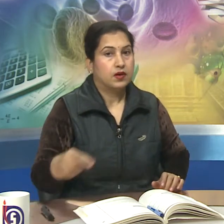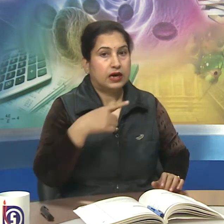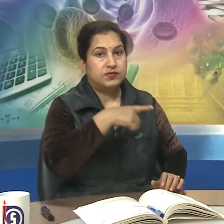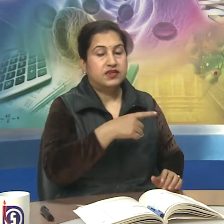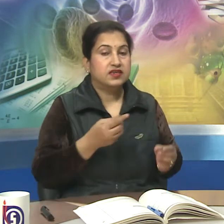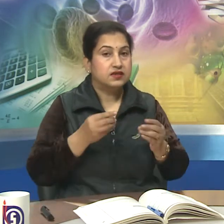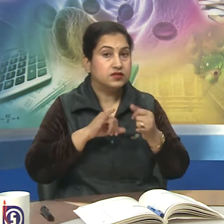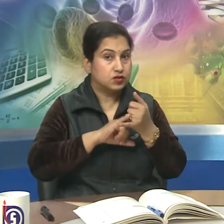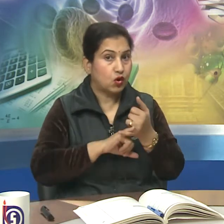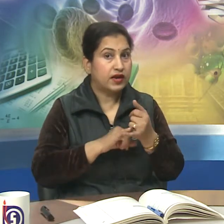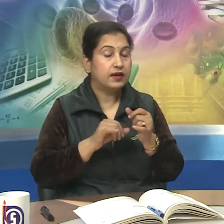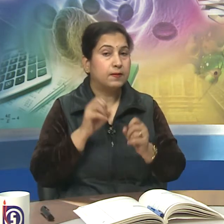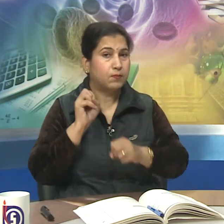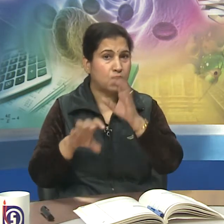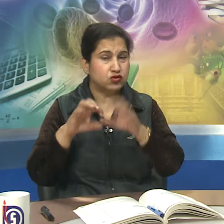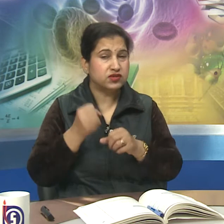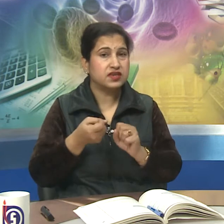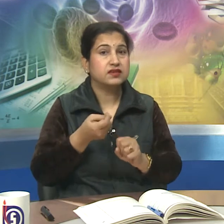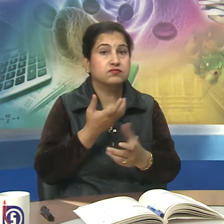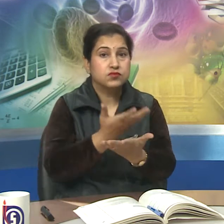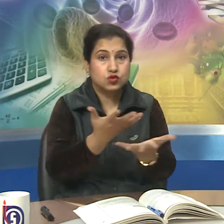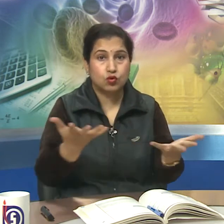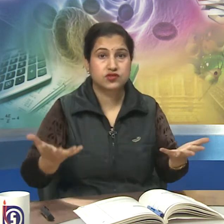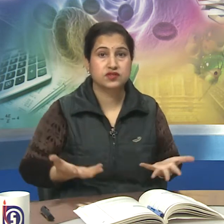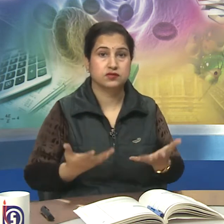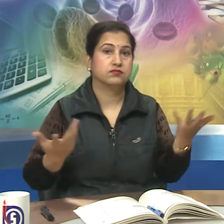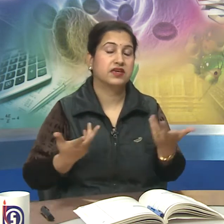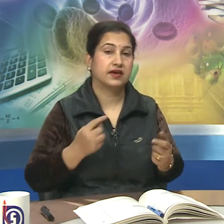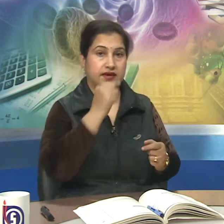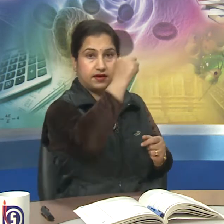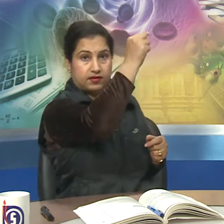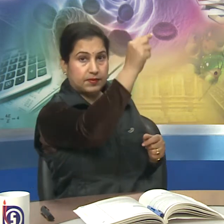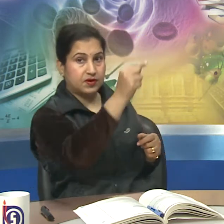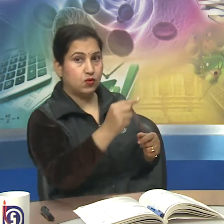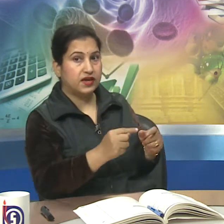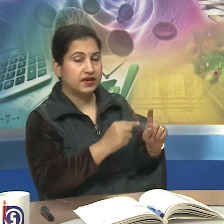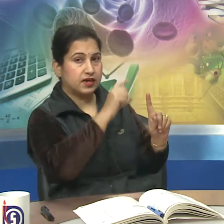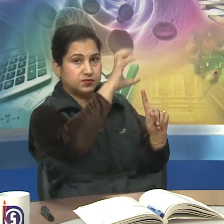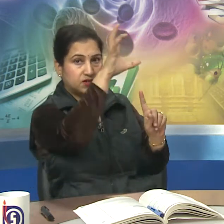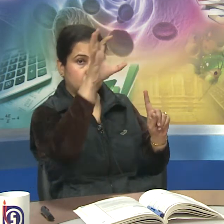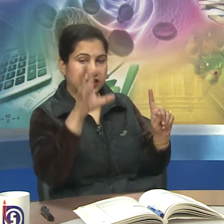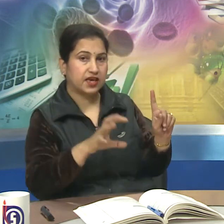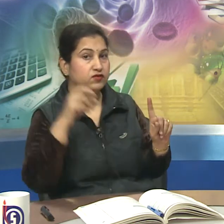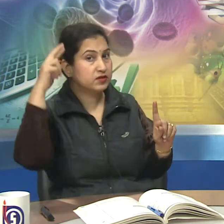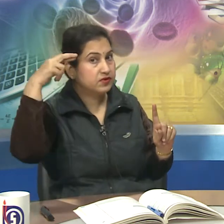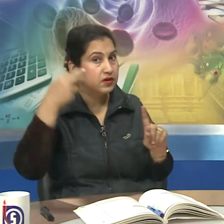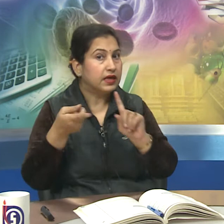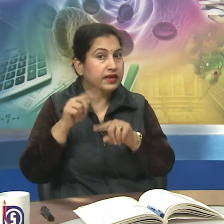है अब देखिए सोइल पोलूशन के सोर्सेस क्या कहते हैं यहां पर गोले के आसपास लिखे हैं वह सब